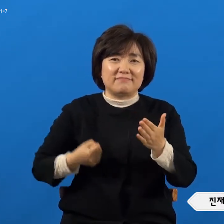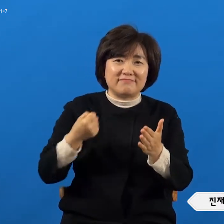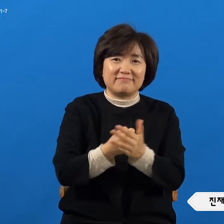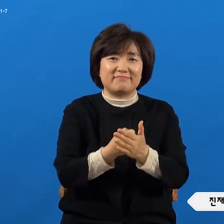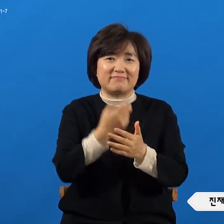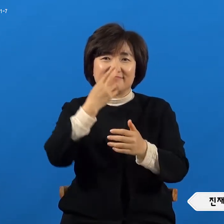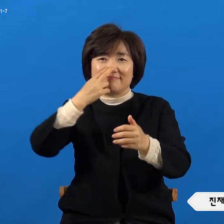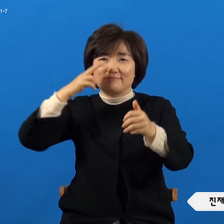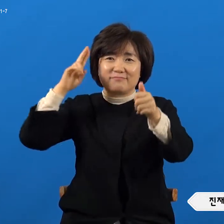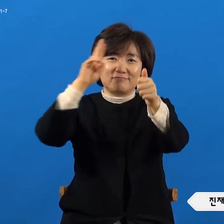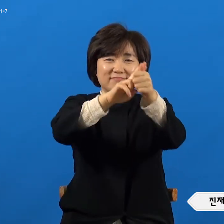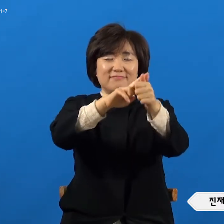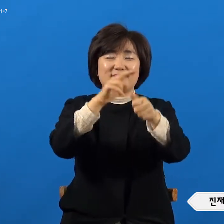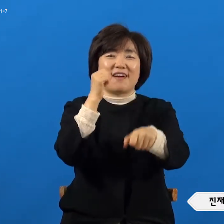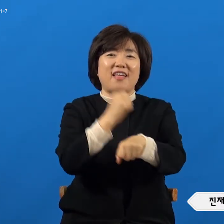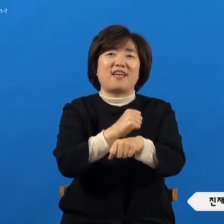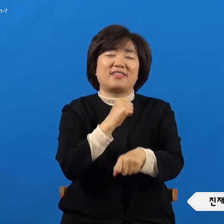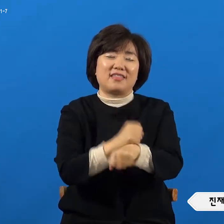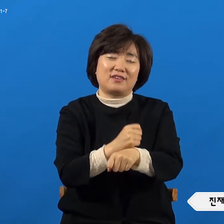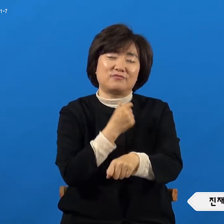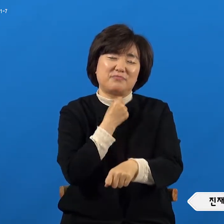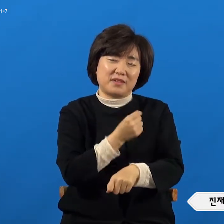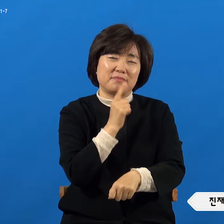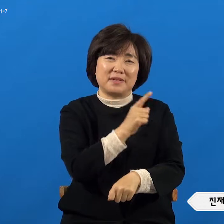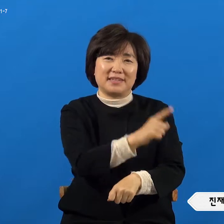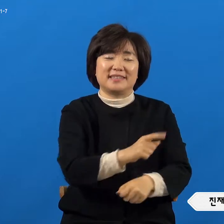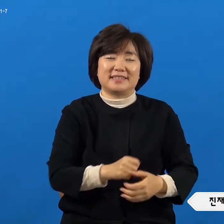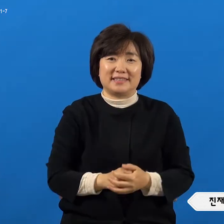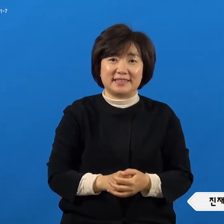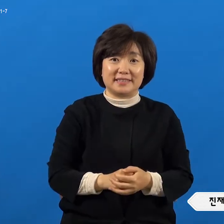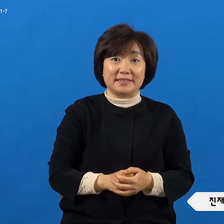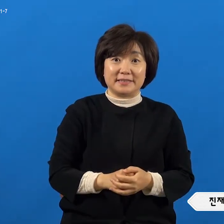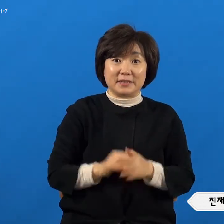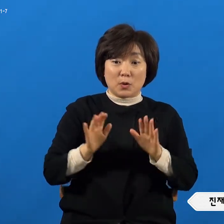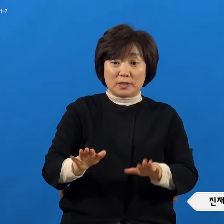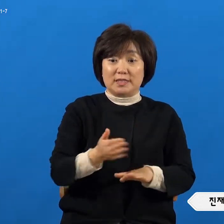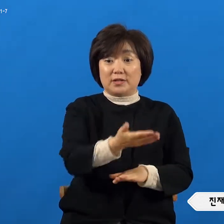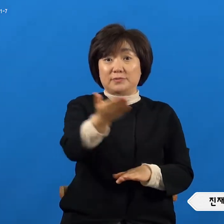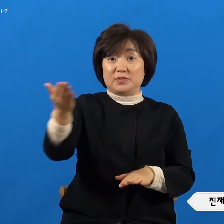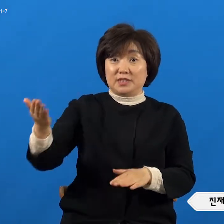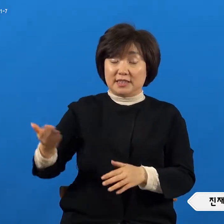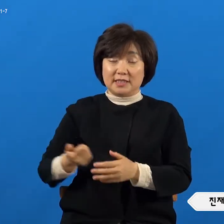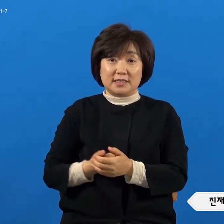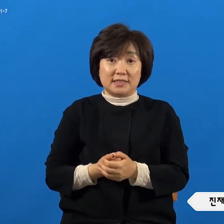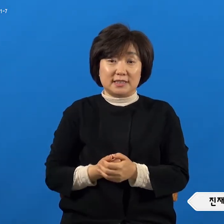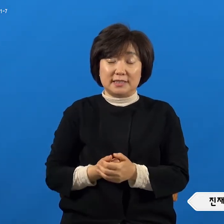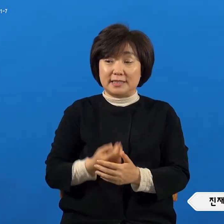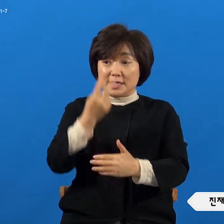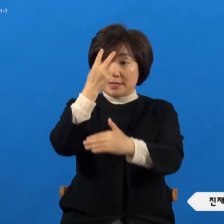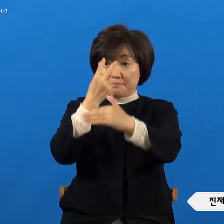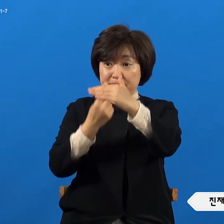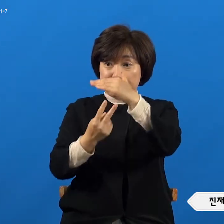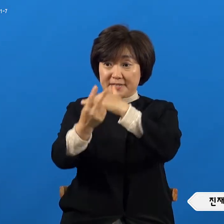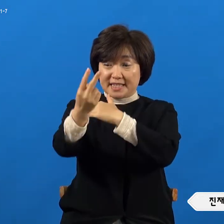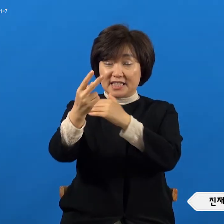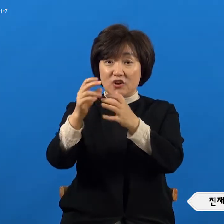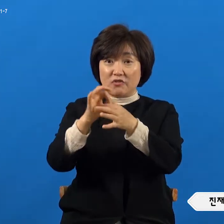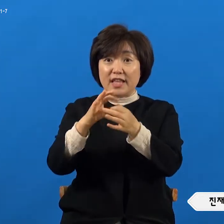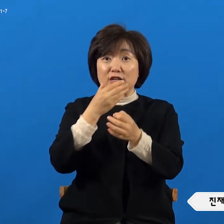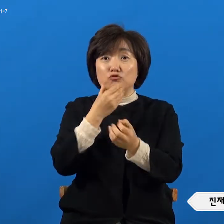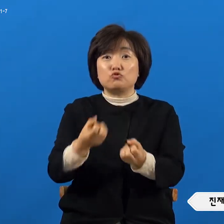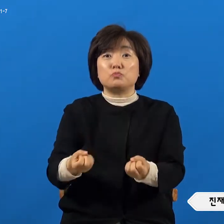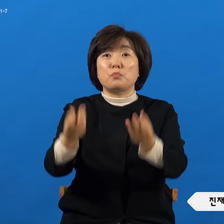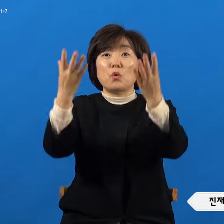모험하겠다라고 그들은 고백했습니다. 오늘 저는 여러분들과 함께 이 비전의 축복에 관한